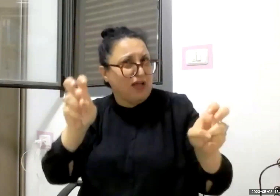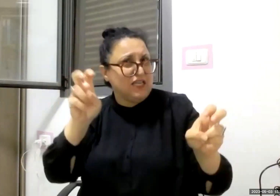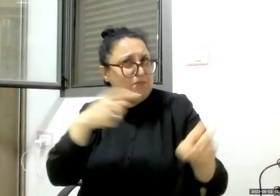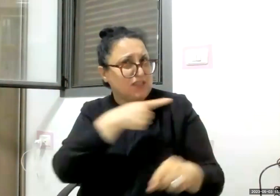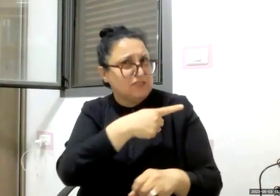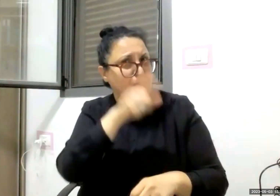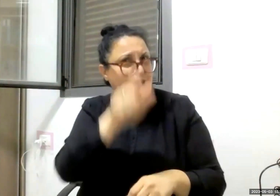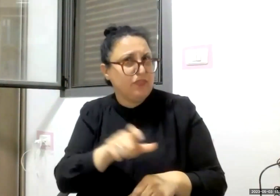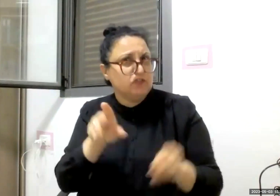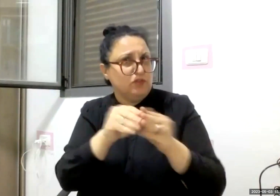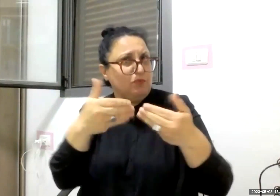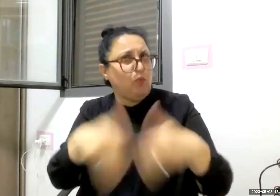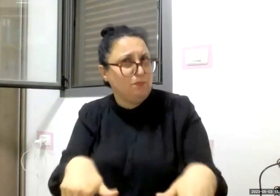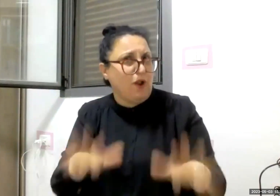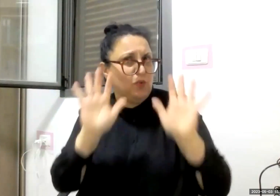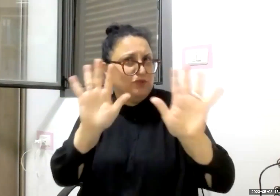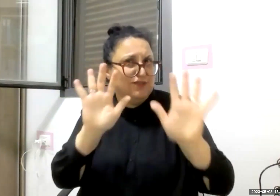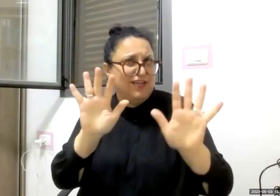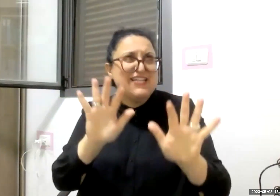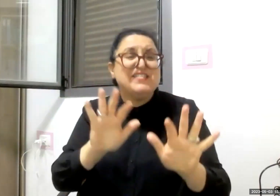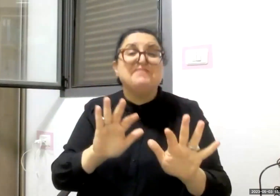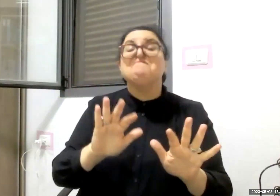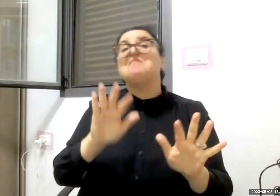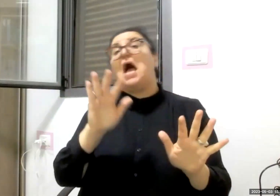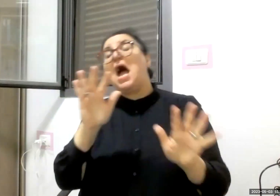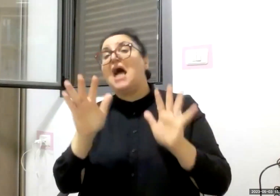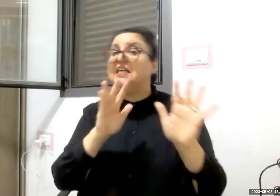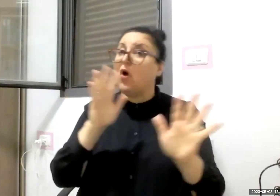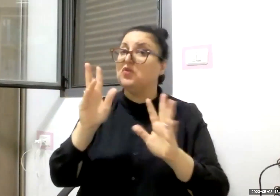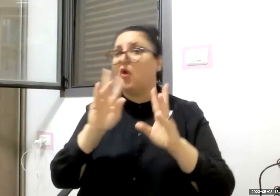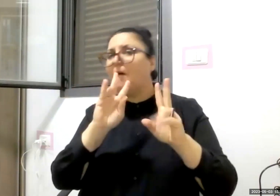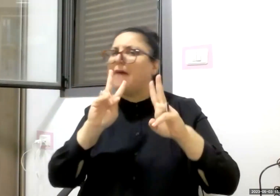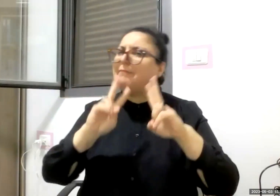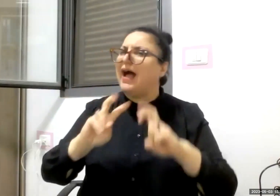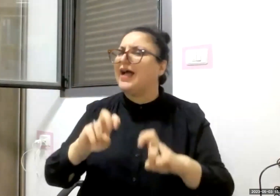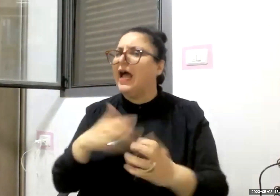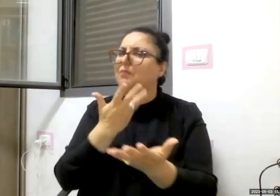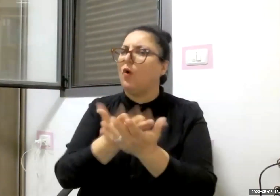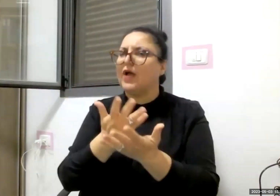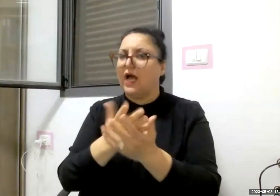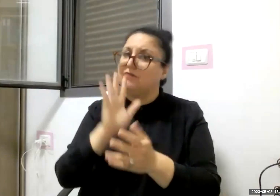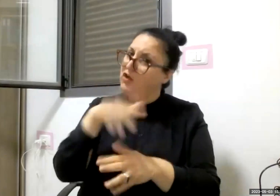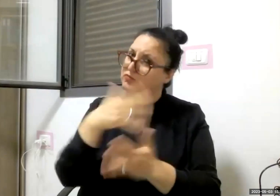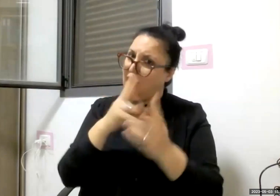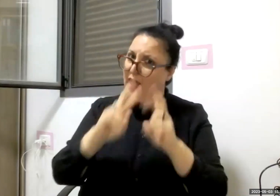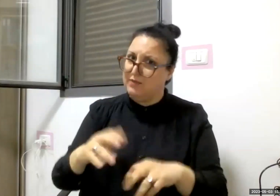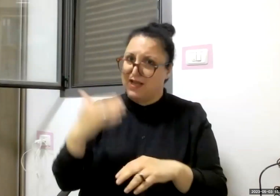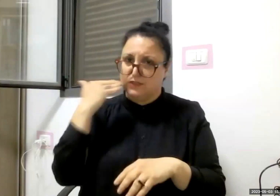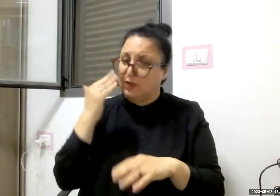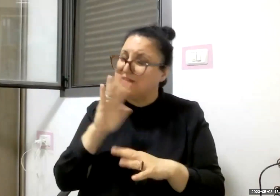הולכים לביטוח לאומי ומגדירים אדם חרש הוא מוגדר כאדם עם מוגבלות גם עם השטל עכשיו אני לא